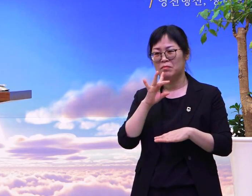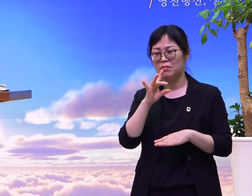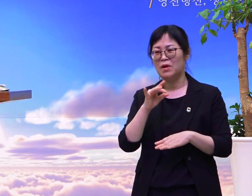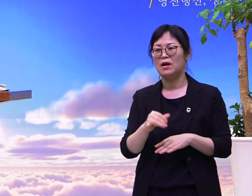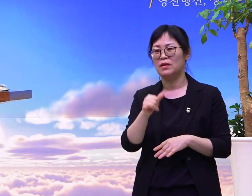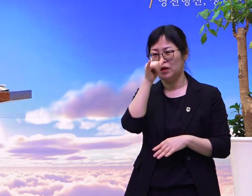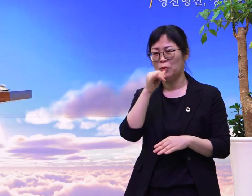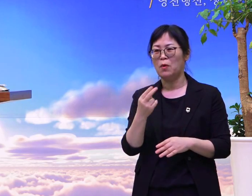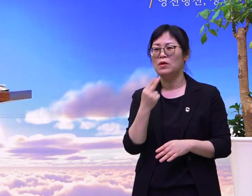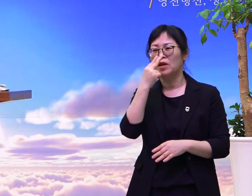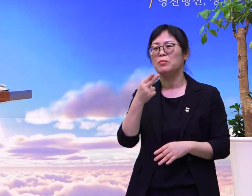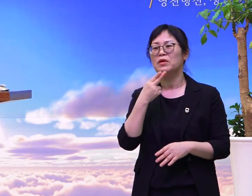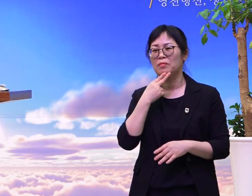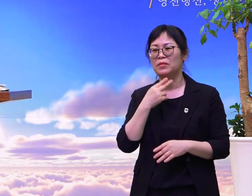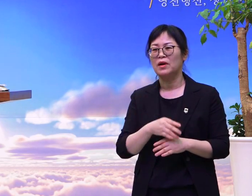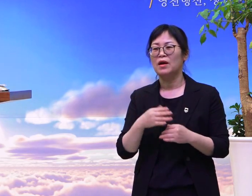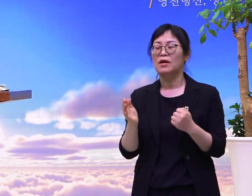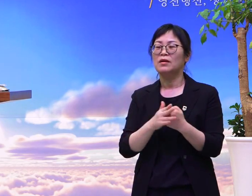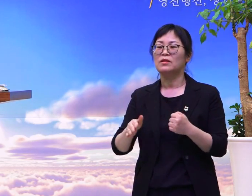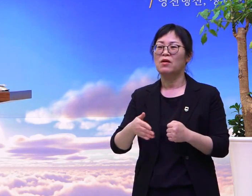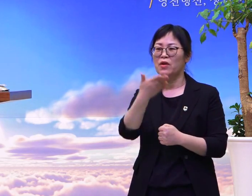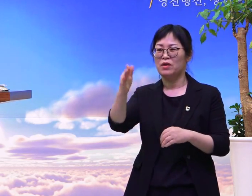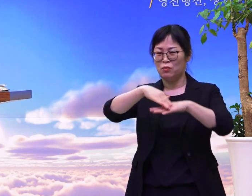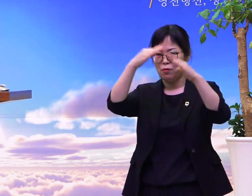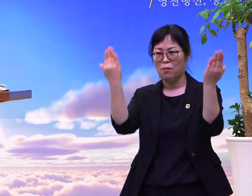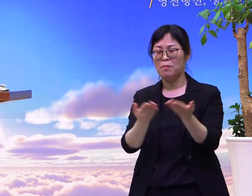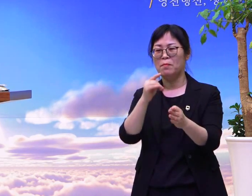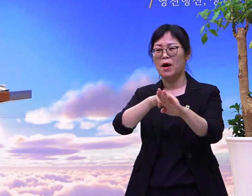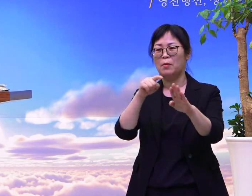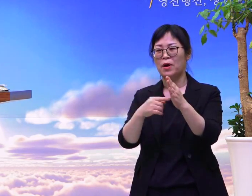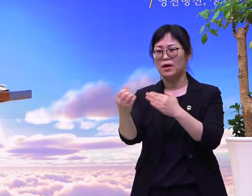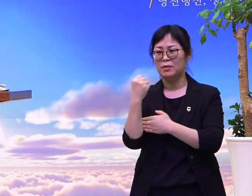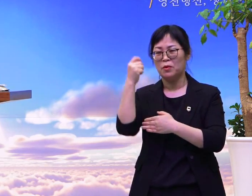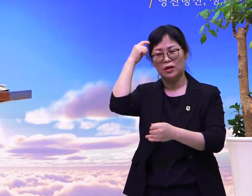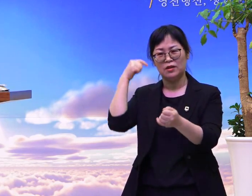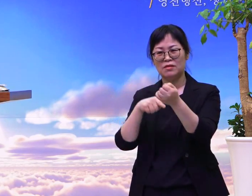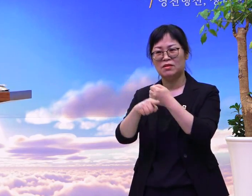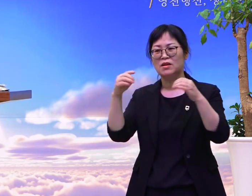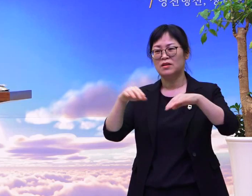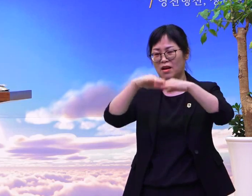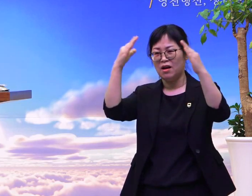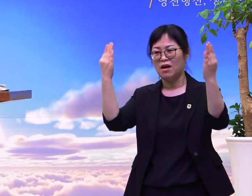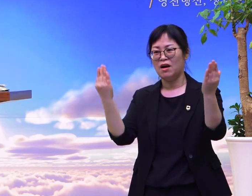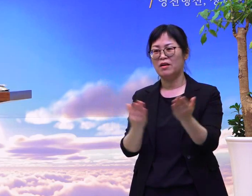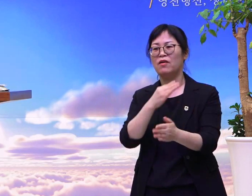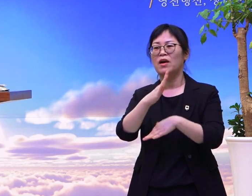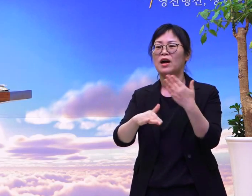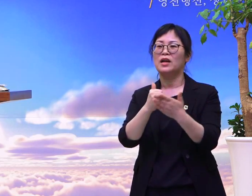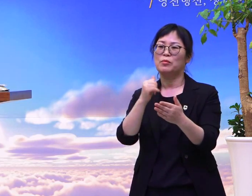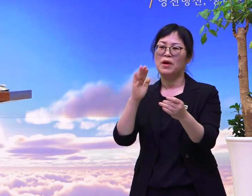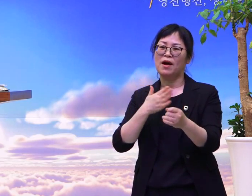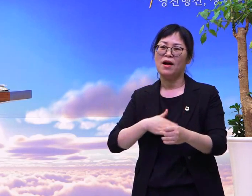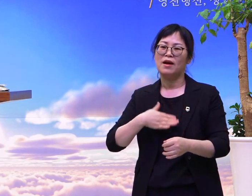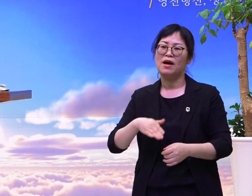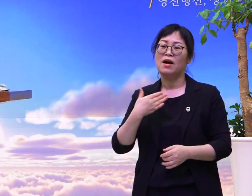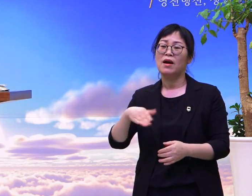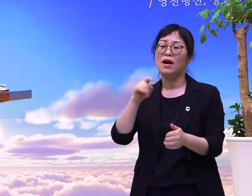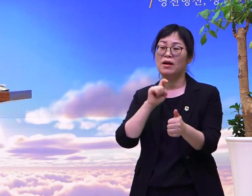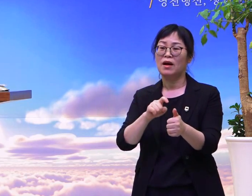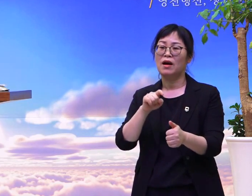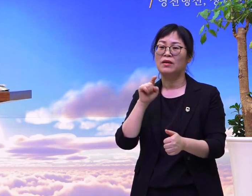그래서 너희의 온 마음과 뜻과 힘을 다해서 온 삶을 다해서 하나님을 알아가라. 그렇게 아는